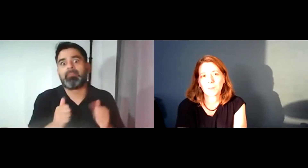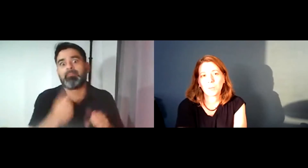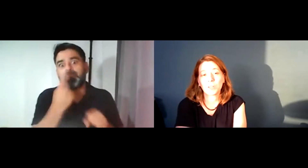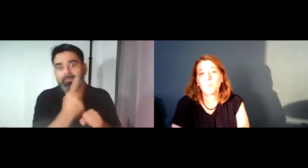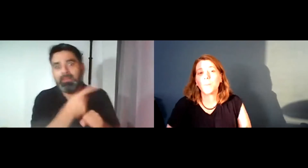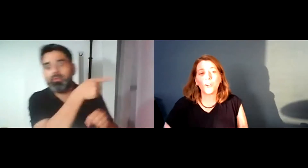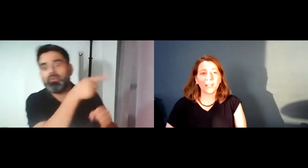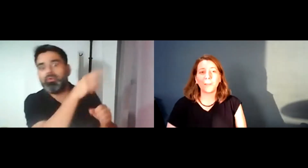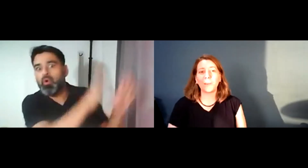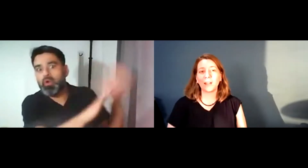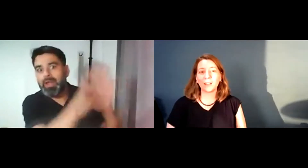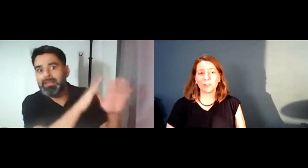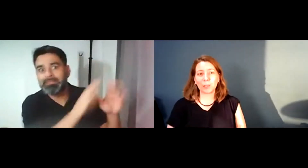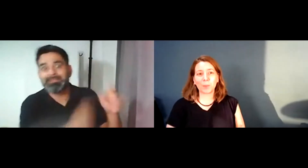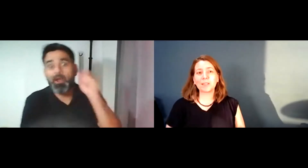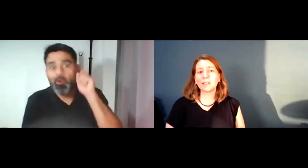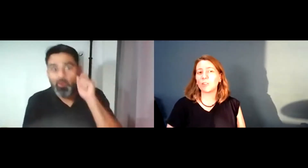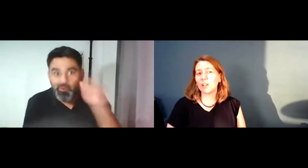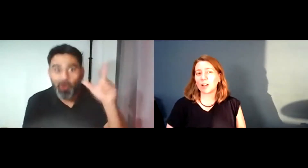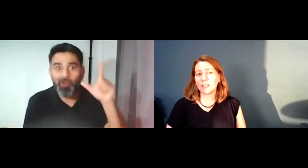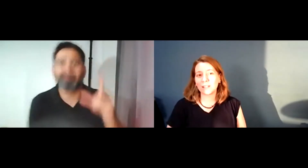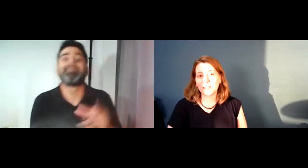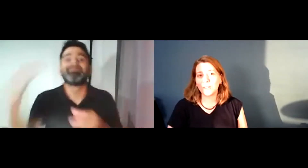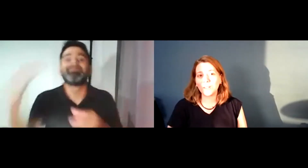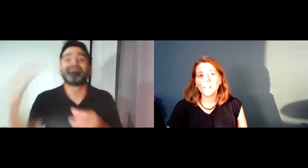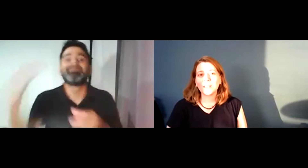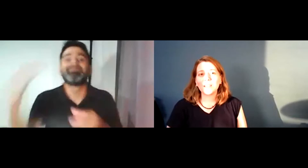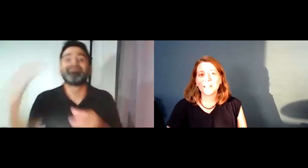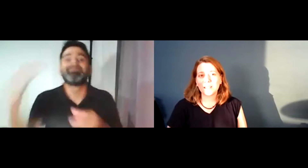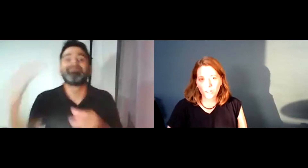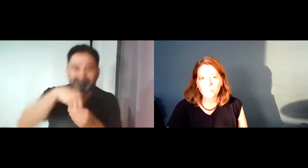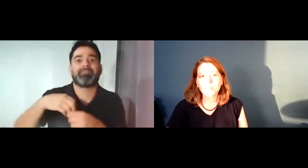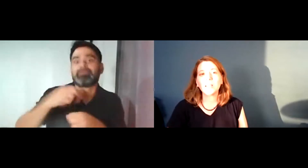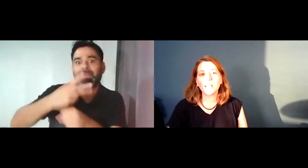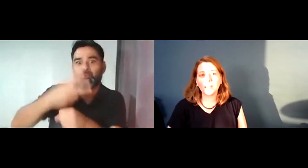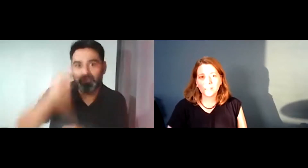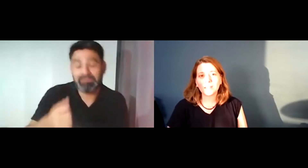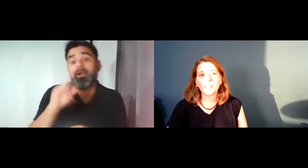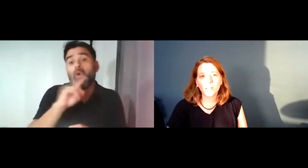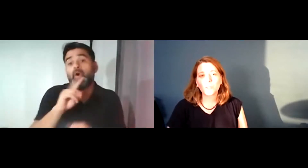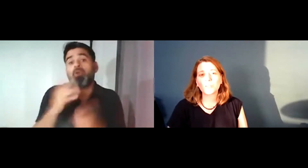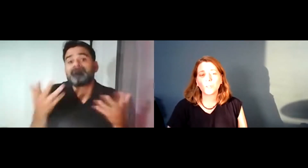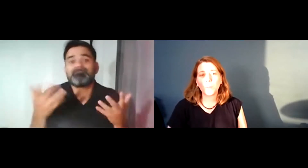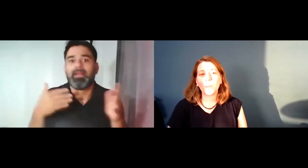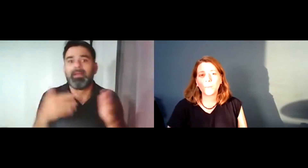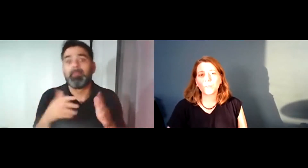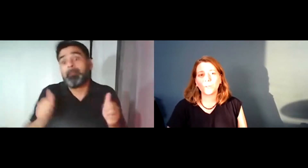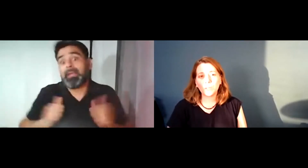Pero también, bueno, hay que esperar esto que pasa con la organización y si se consigue que nosotros podamos continuar